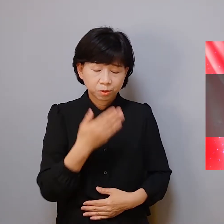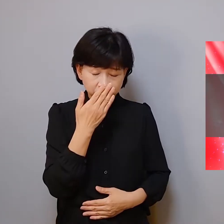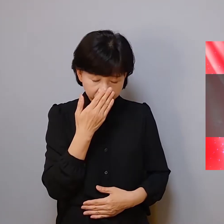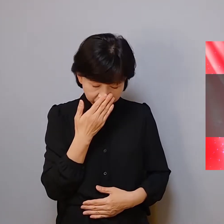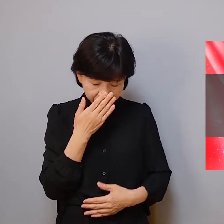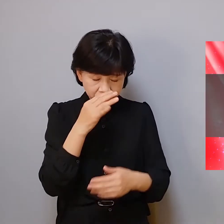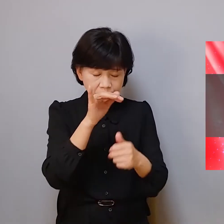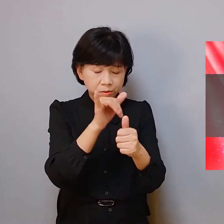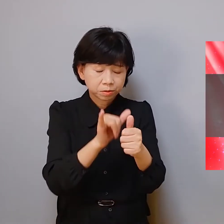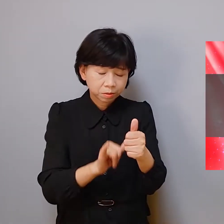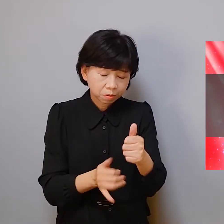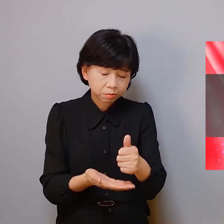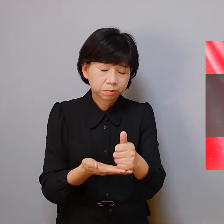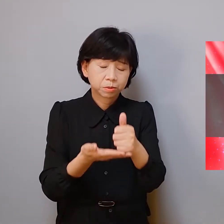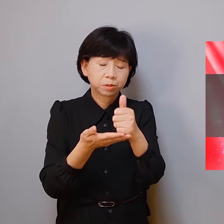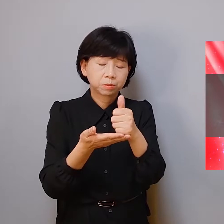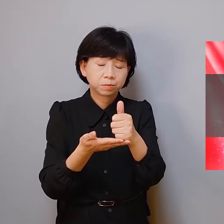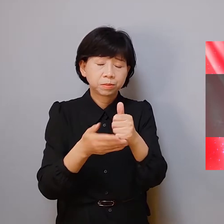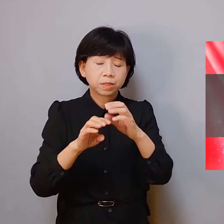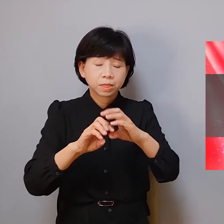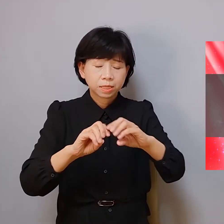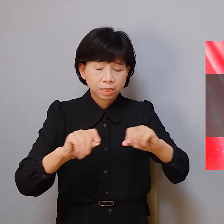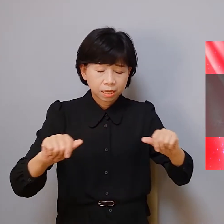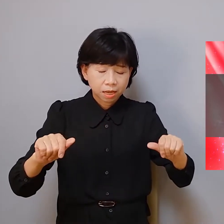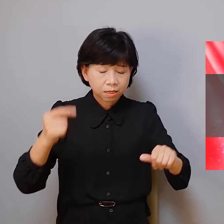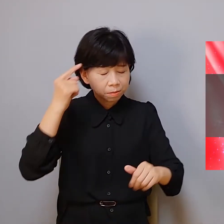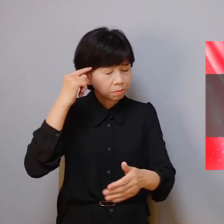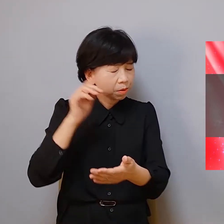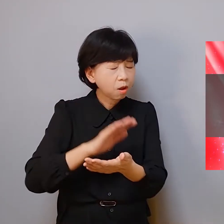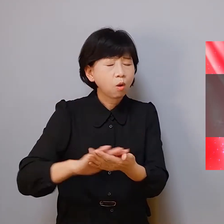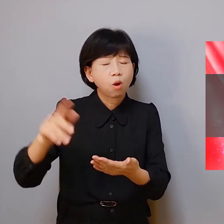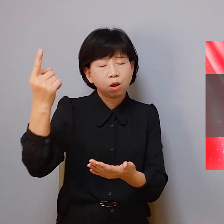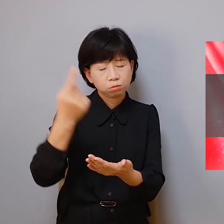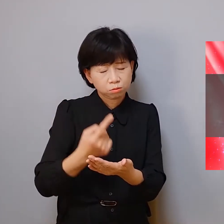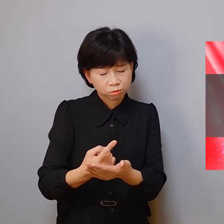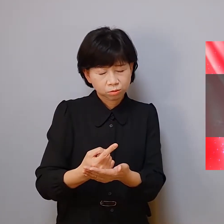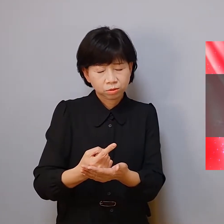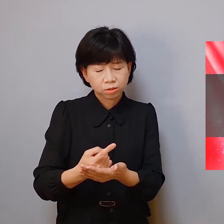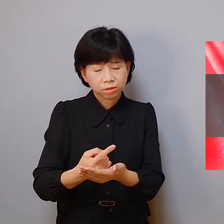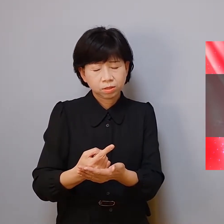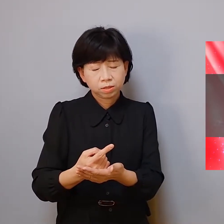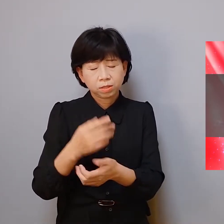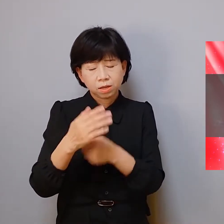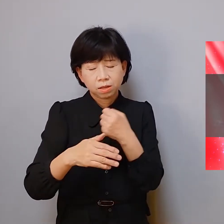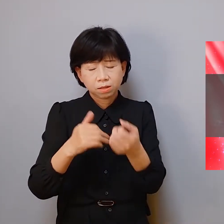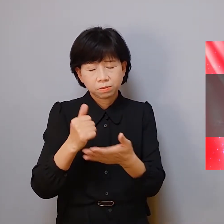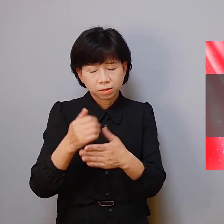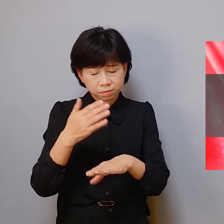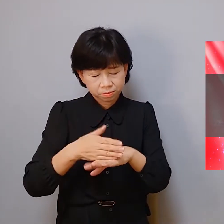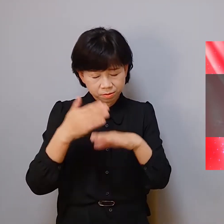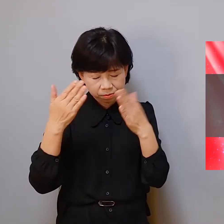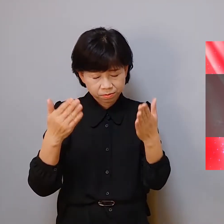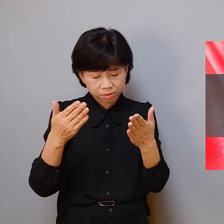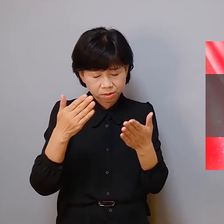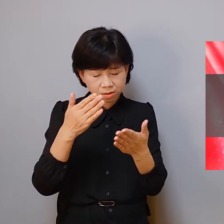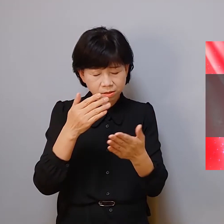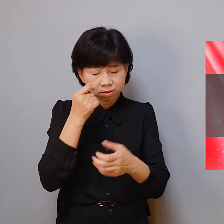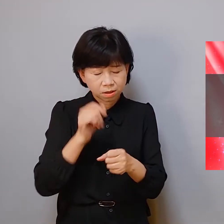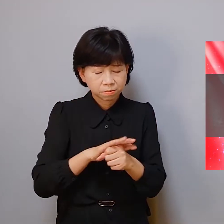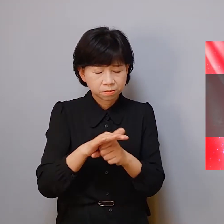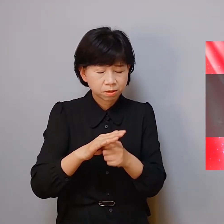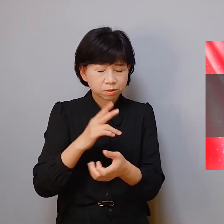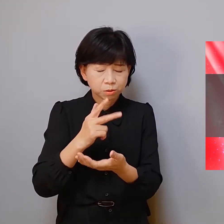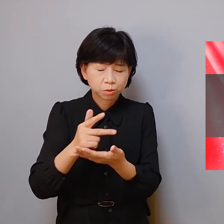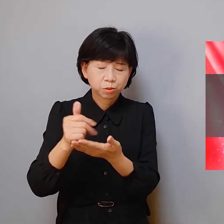겸손과 섬김으로 이 땅에 평화를 가져오신 사랑의 하나님 감사합니다. 자비로우신 주님,